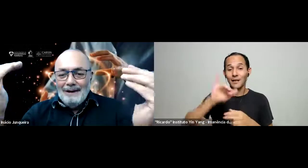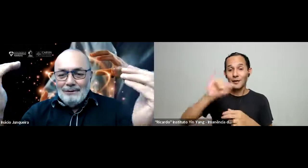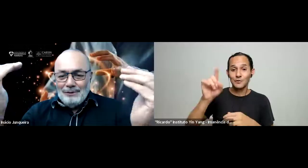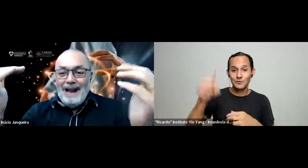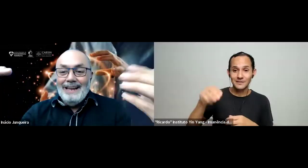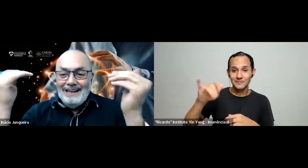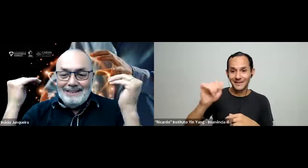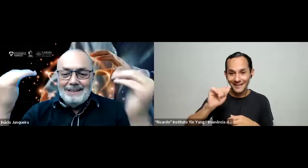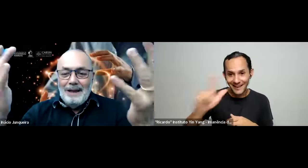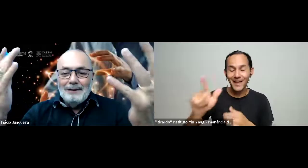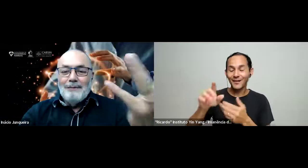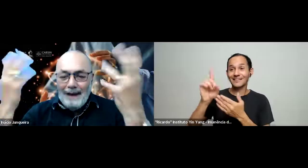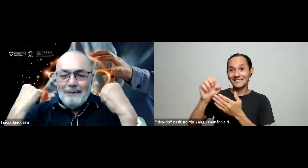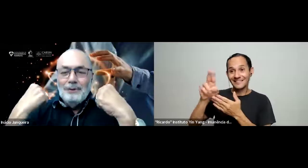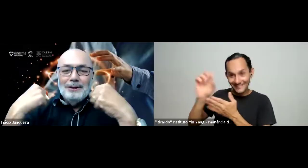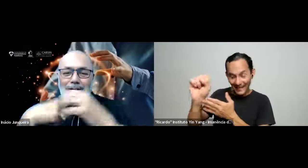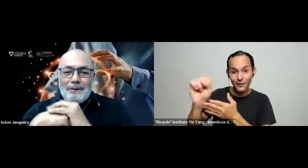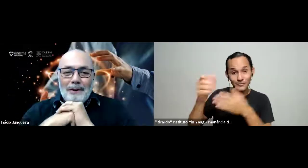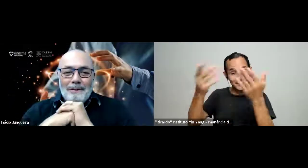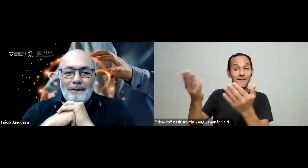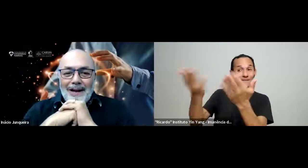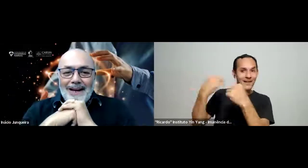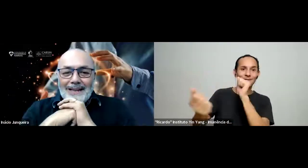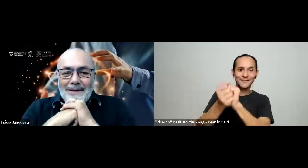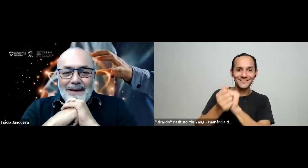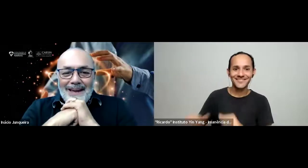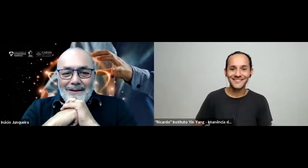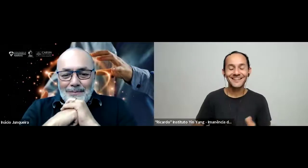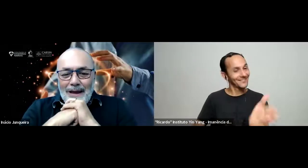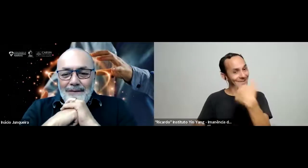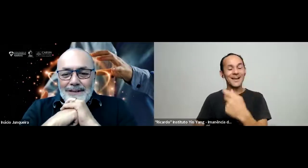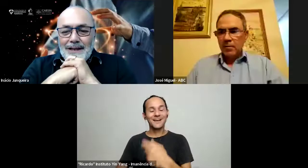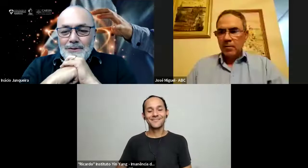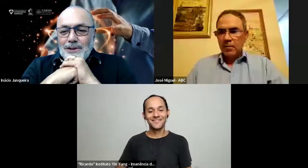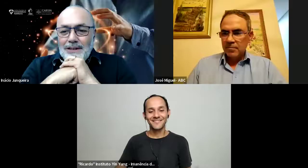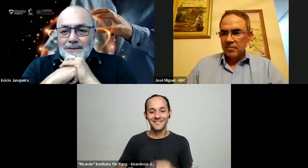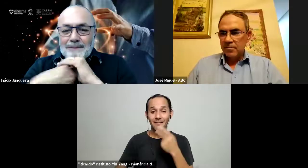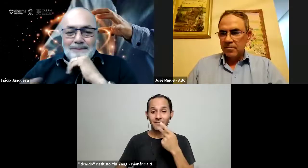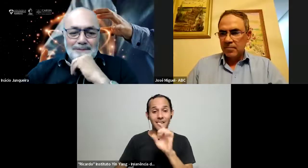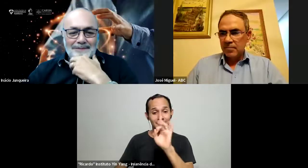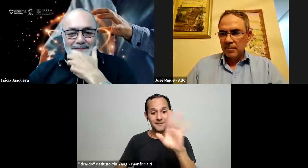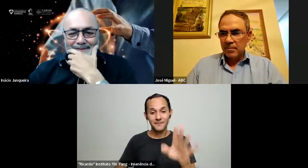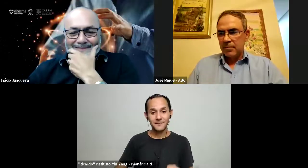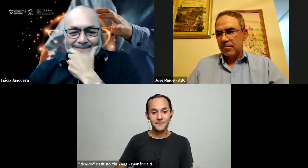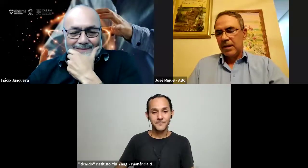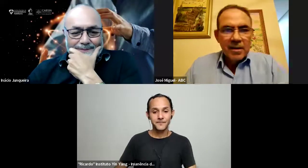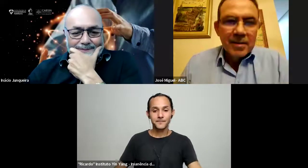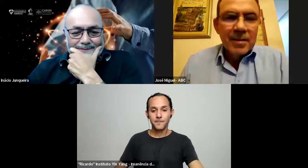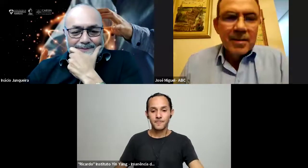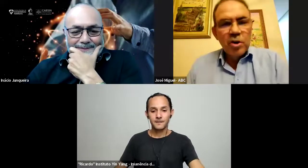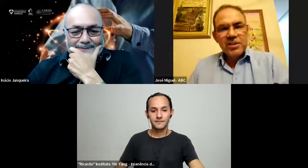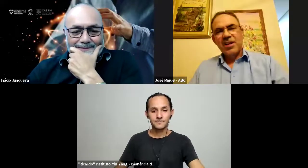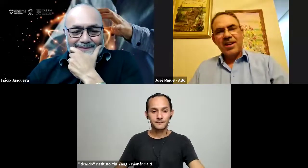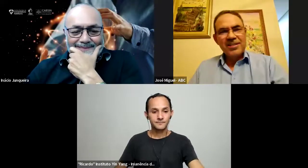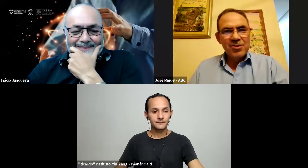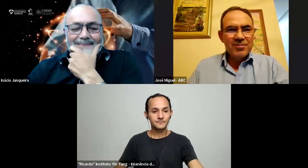de Deus, já que ele é de Deus, venha conosco. Bora lá, Zé Miguel, a palavra está contigo.